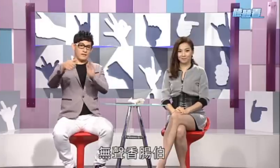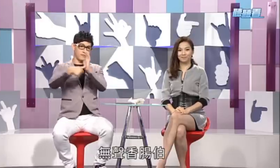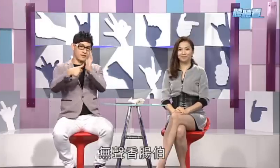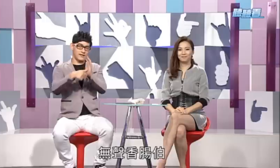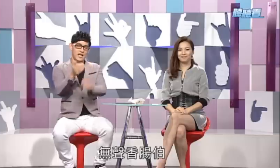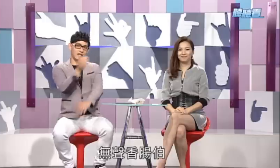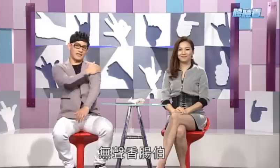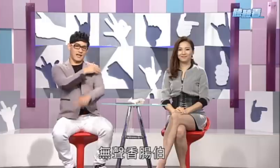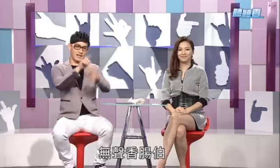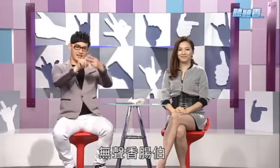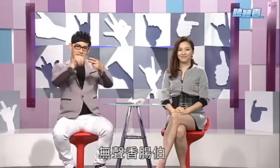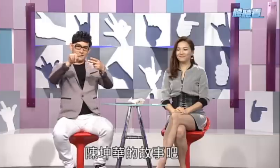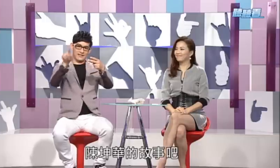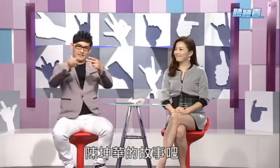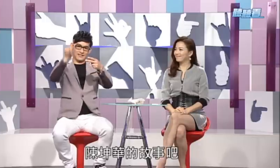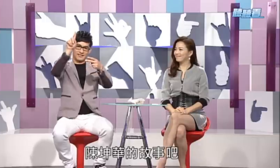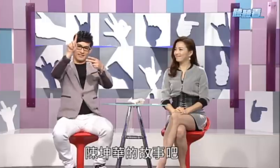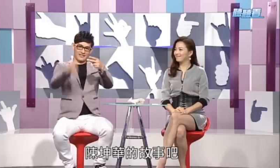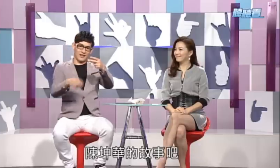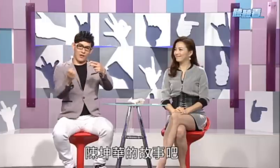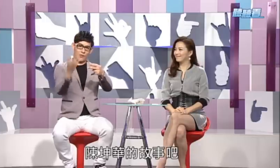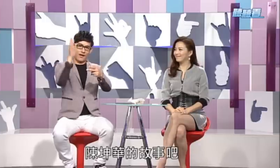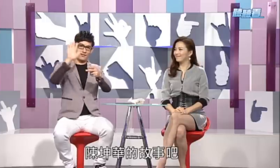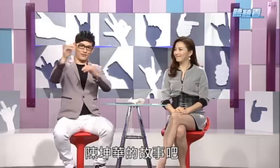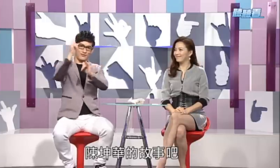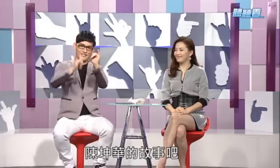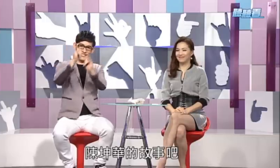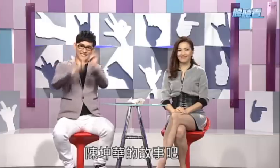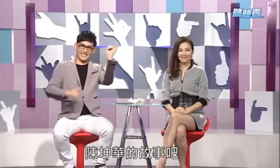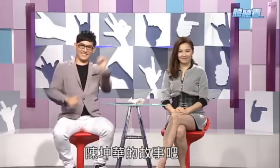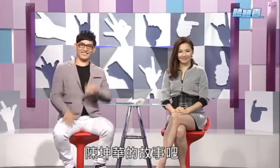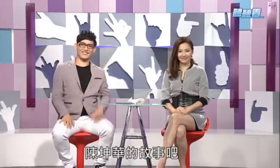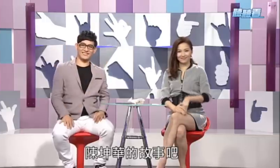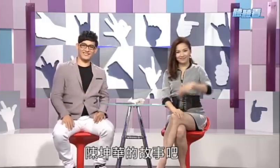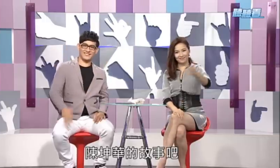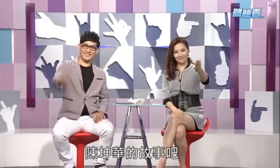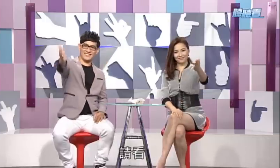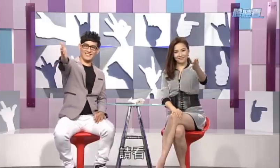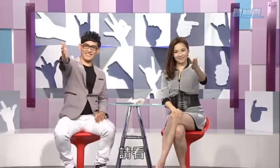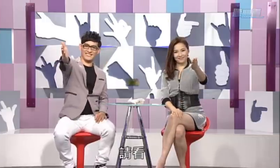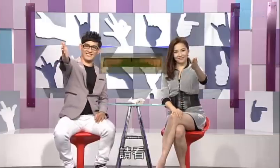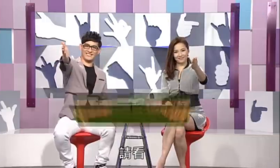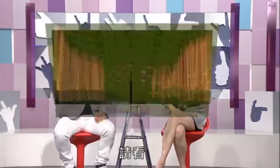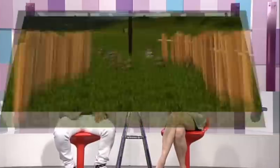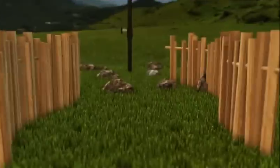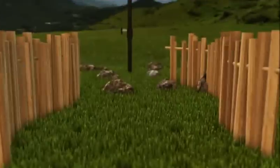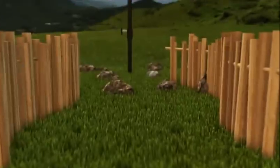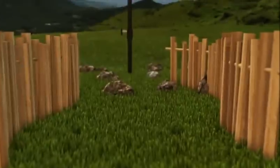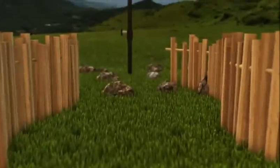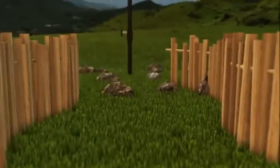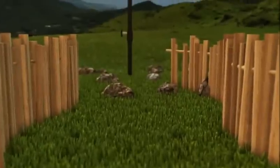伯陈坤华的故事吧。 请看。